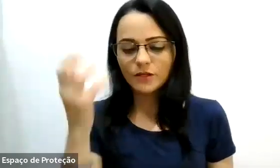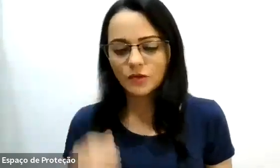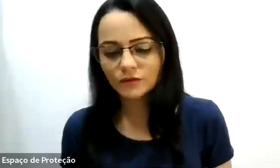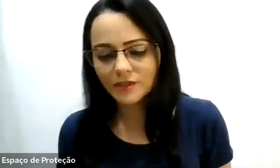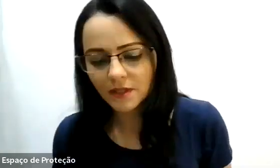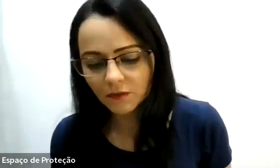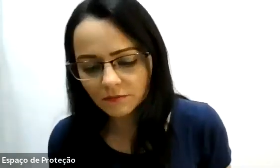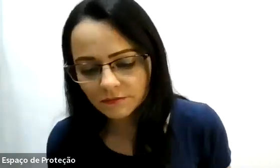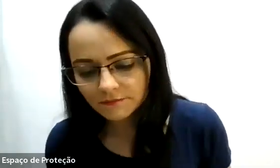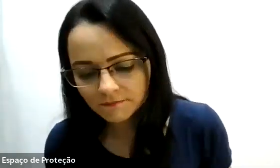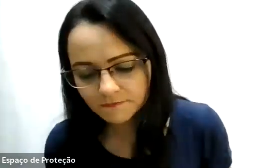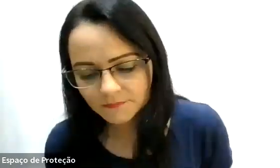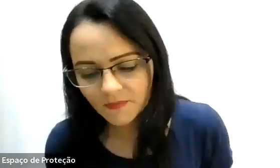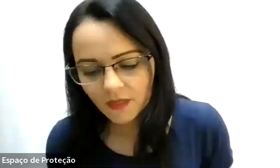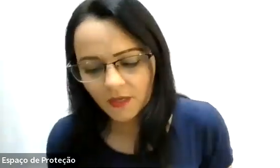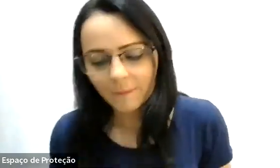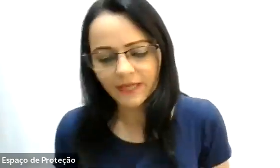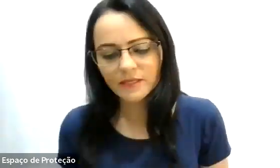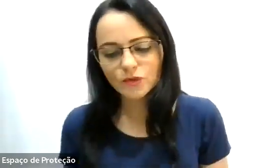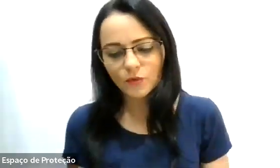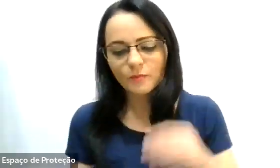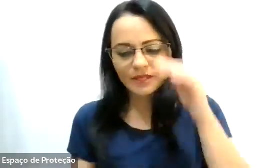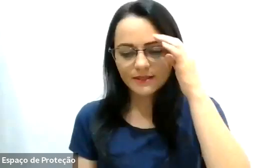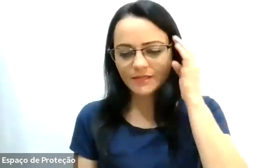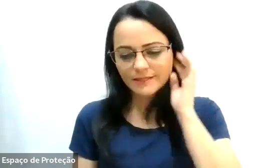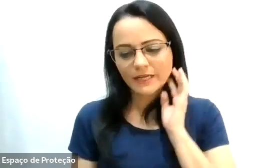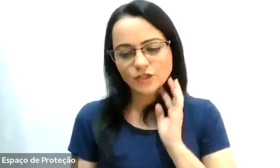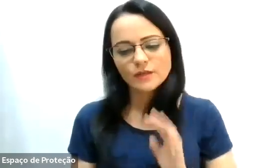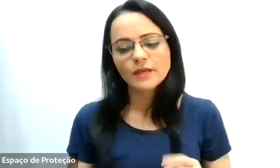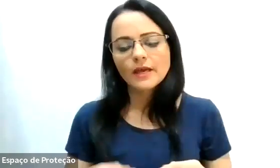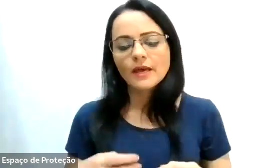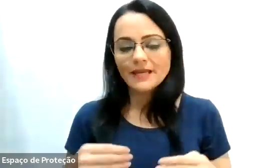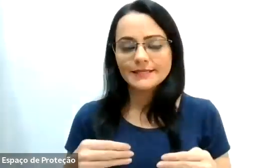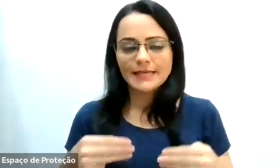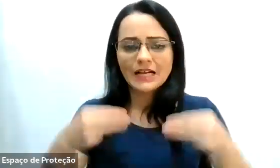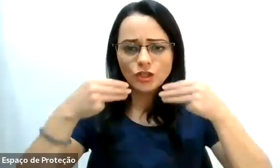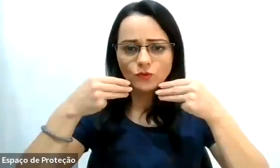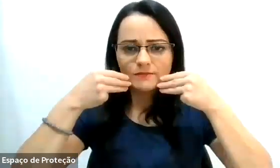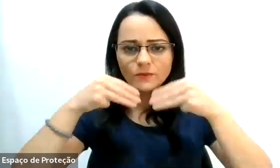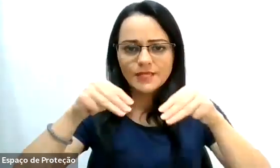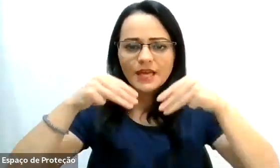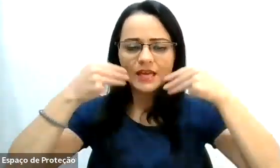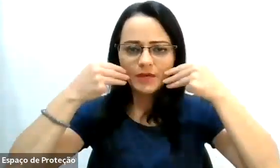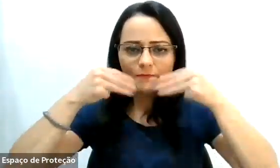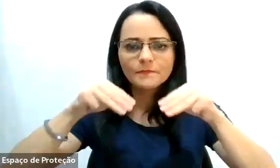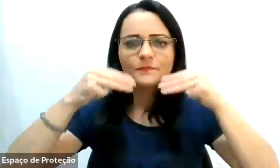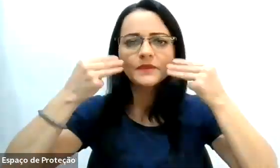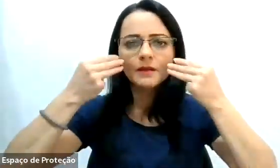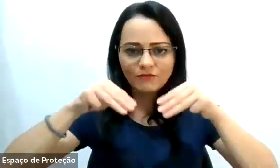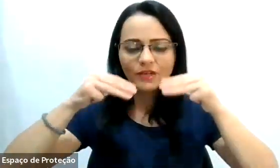Isso aconteceu para que se cumprisse a mensagem. Mensagem, duas mãos em M para